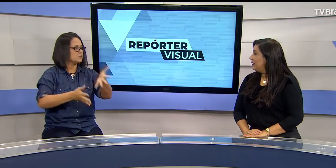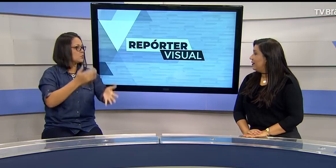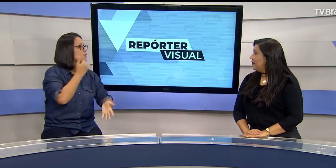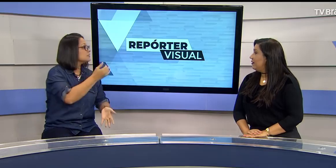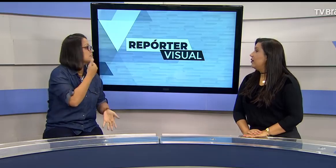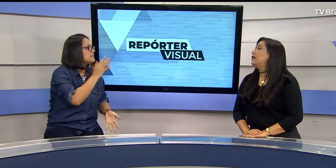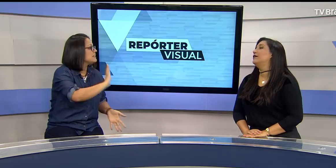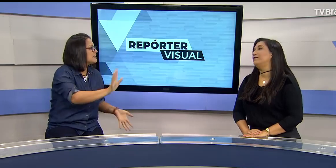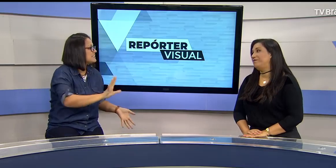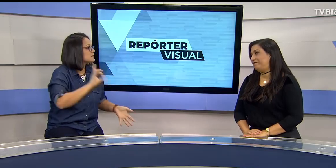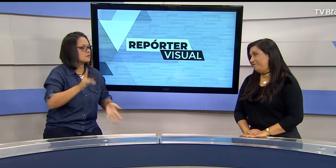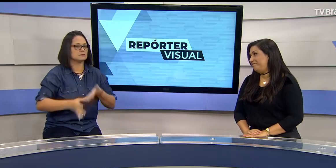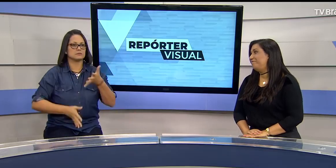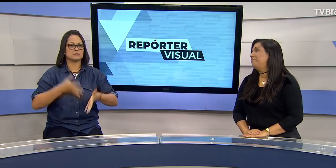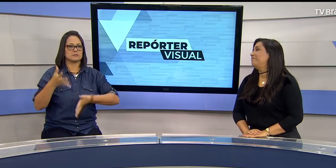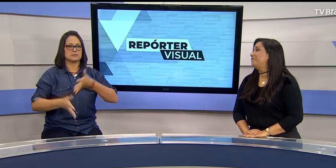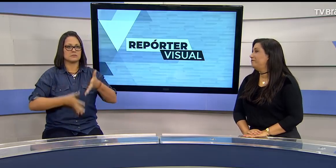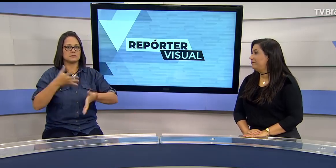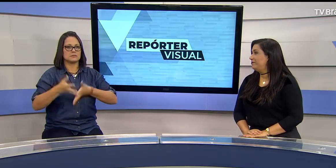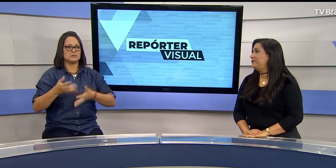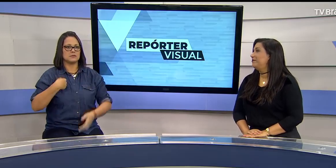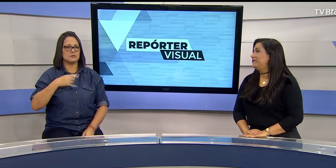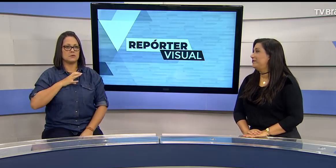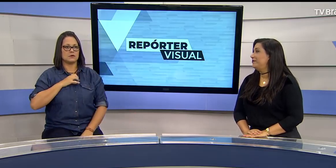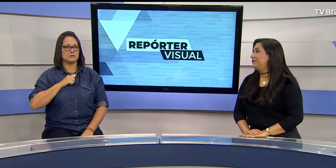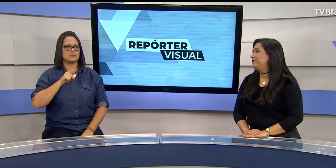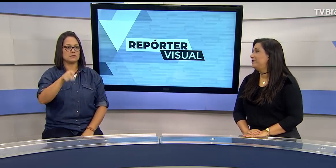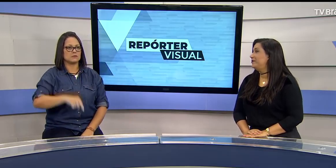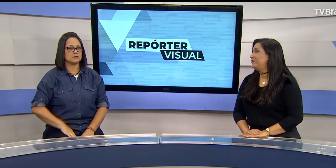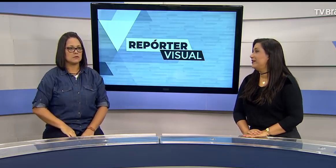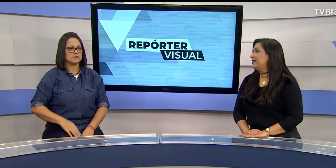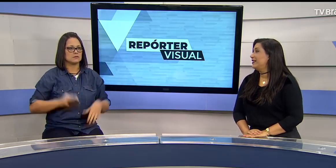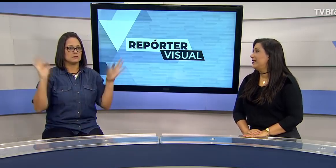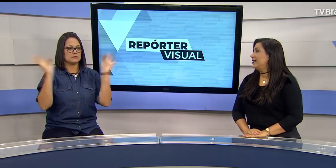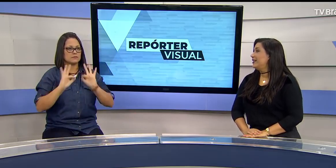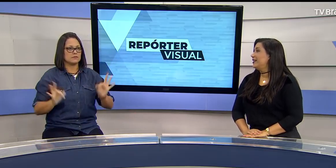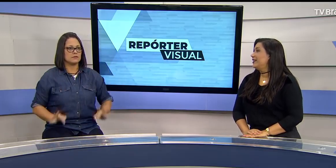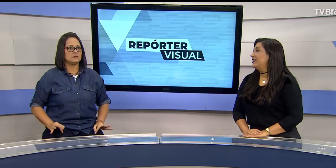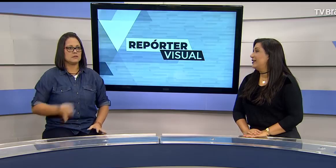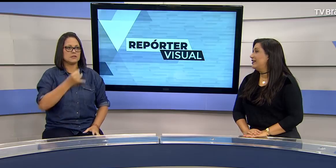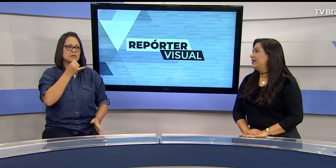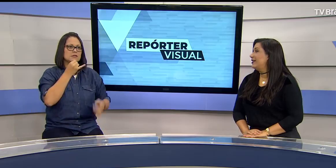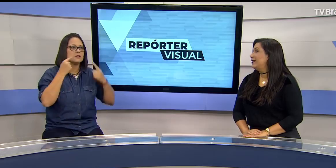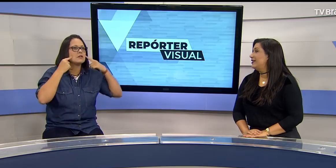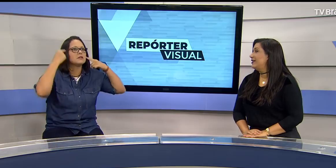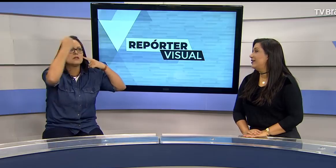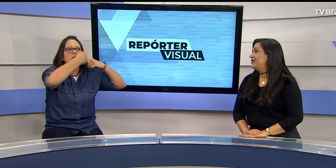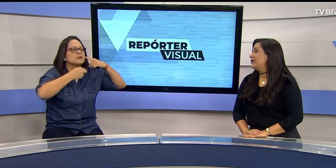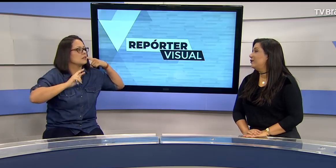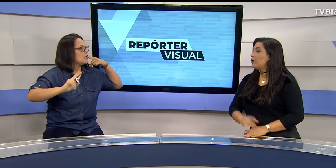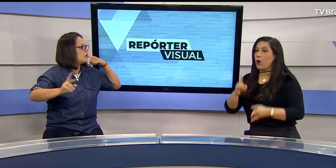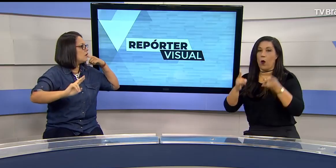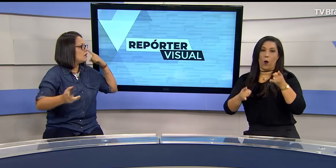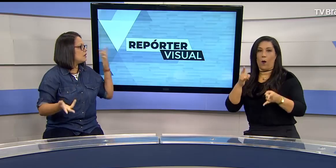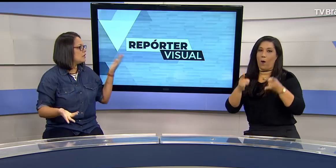para ser executada com expressão nula ou neutra. Como sinalizar eu amo você com essa expressão? Estou feliz. Olha só essa expressão.